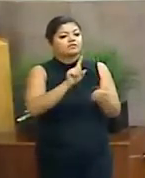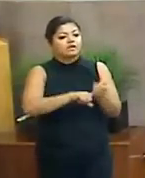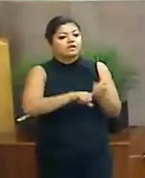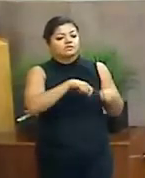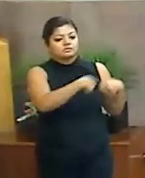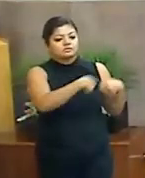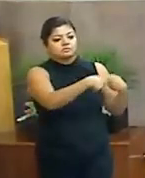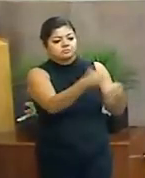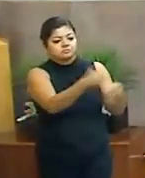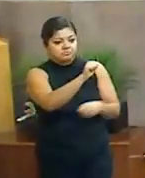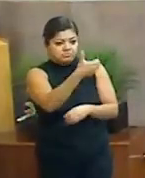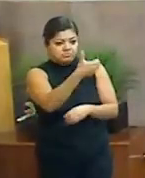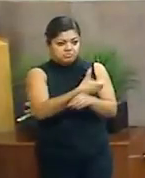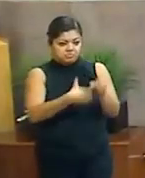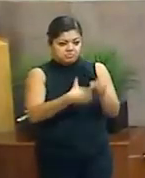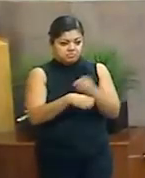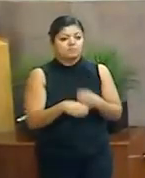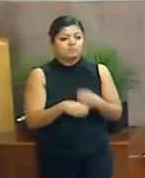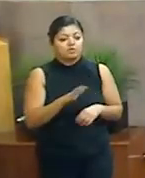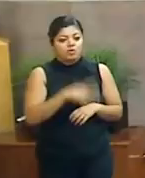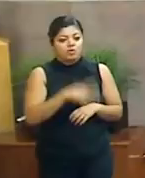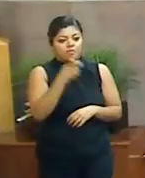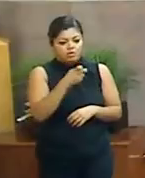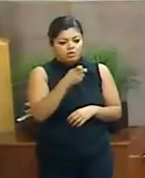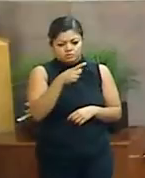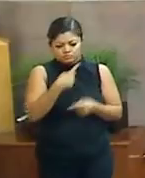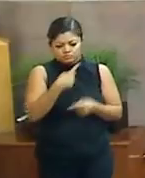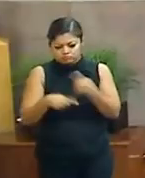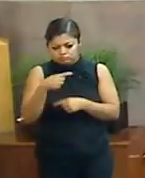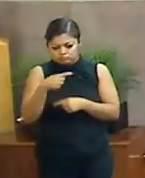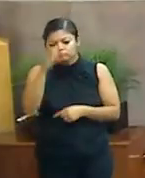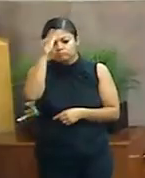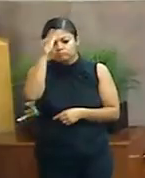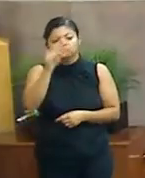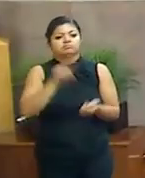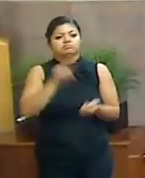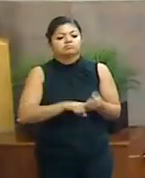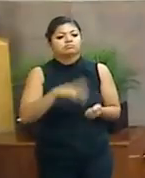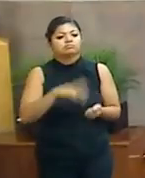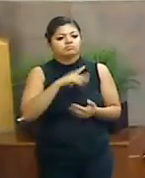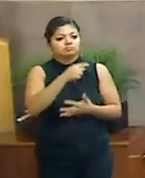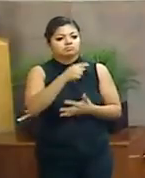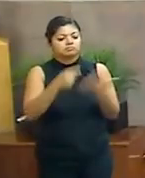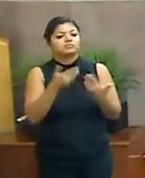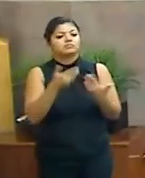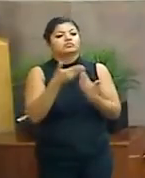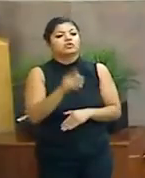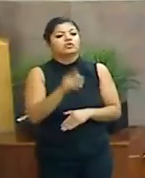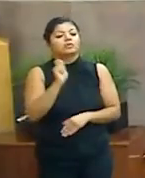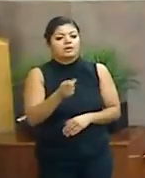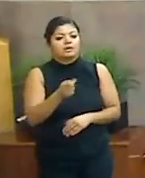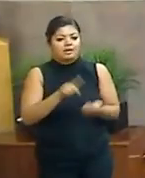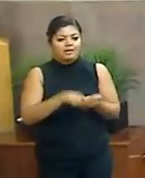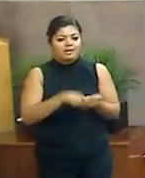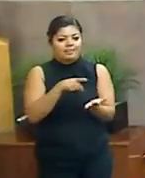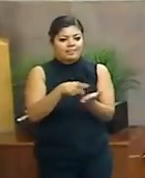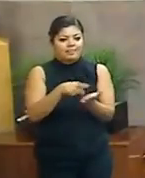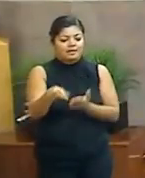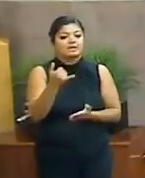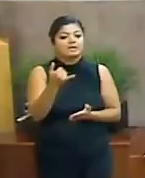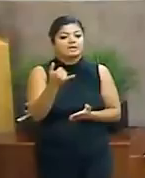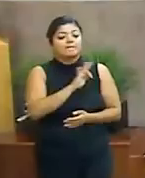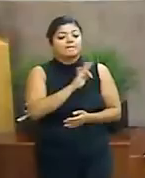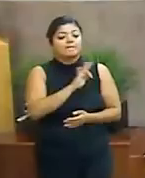entre otros de lo cual concluyó que se justificaba las referidas medidas populares sobre la base de la apariencia de un derecho y el posible